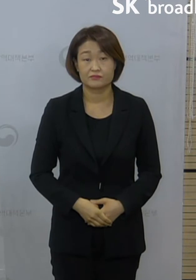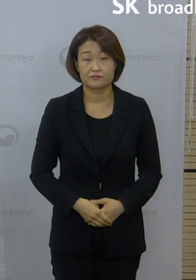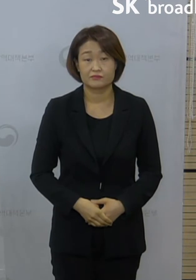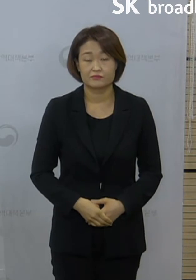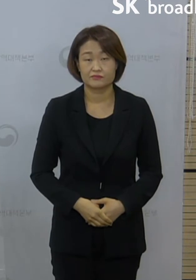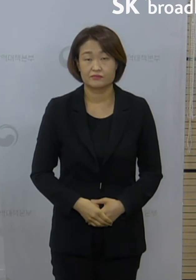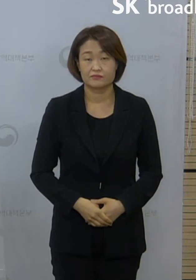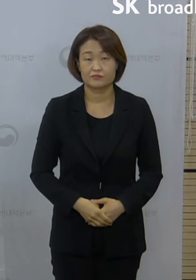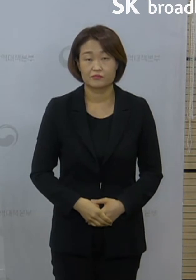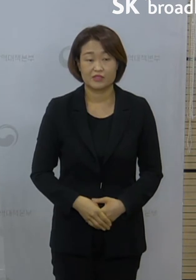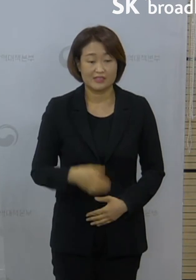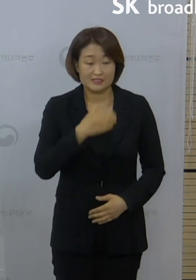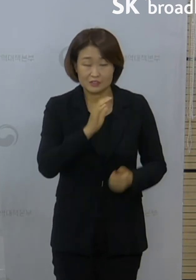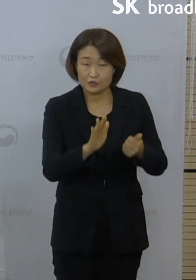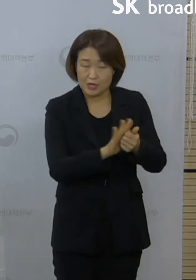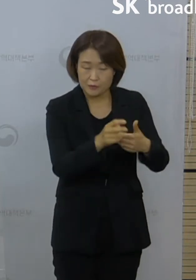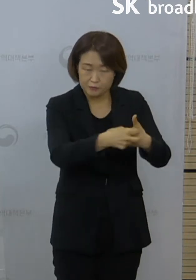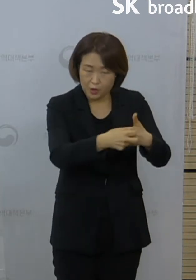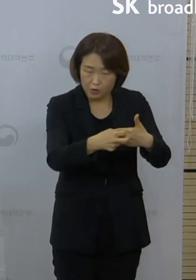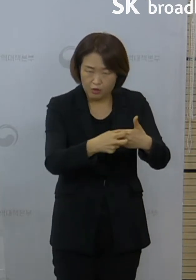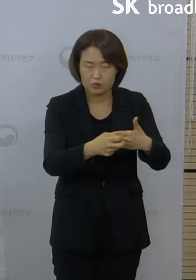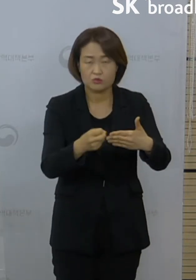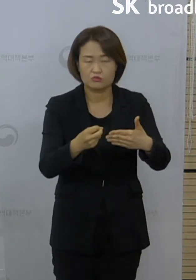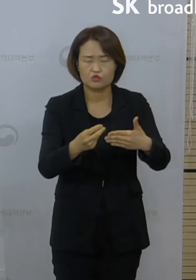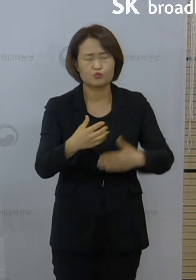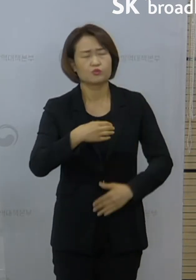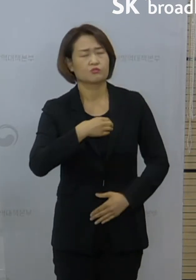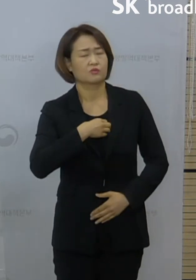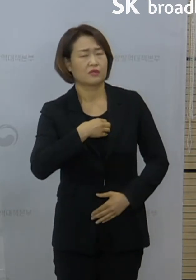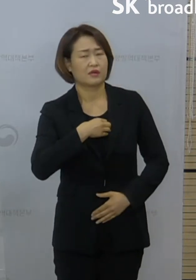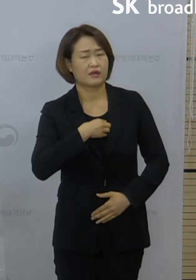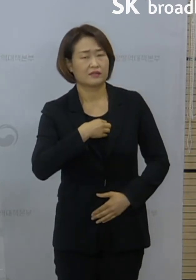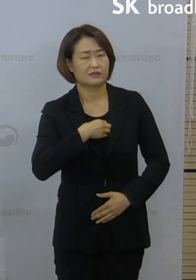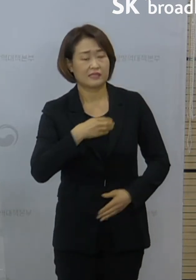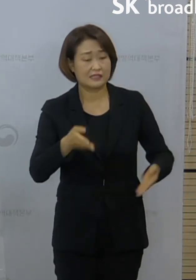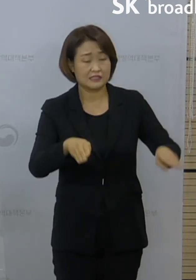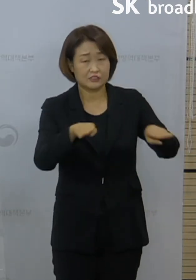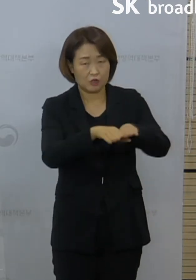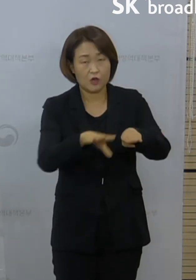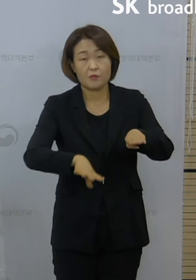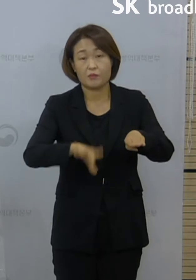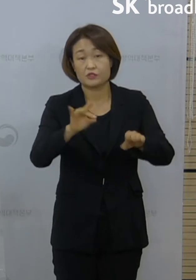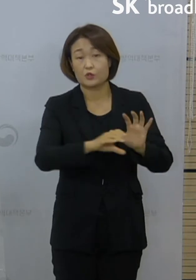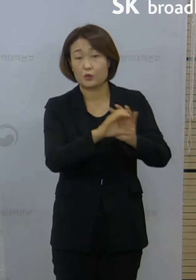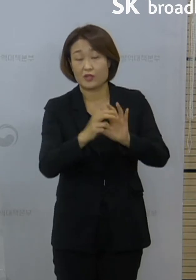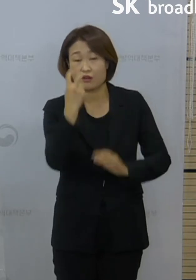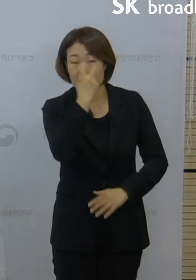다음으로는 요양병원 등 감염 취약 시설에 대한 선제 검사 현황을 말씀드리겠습니다